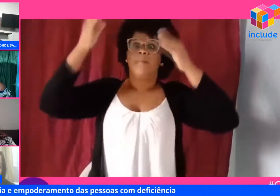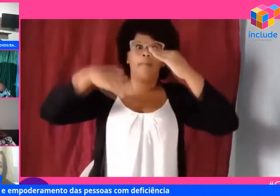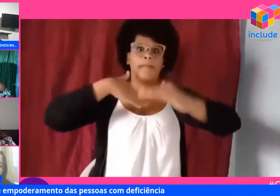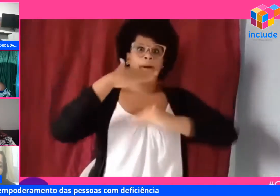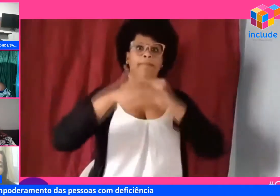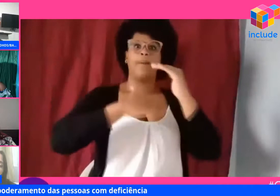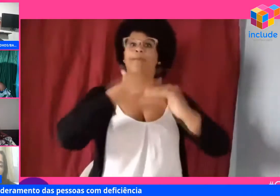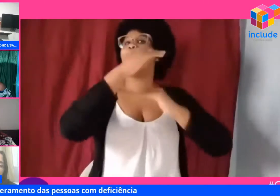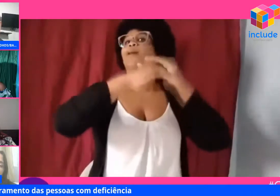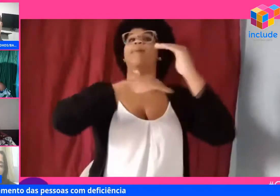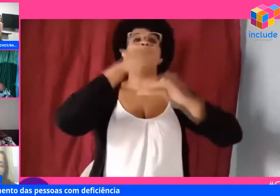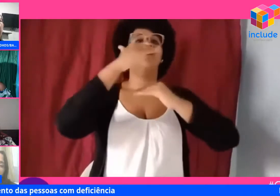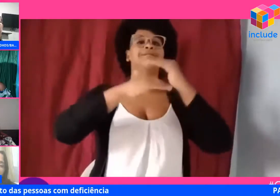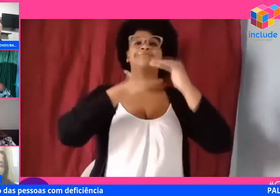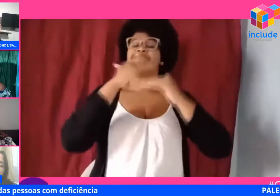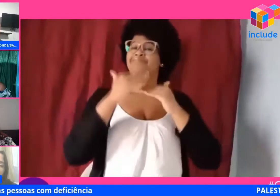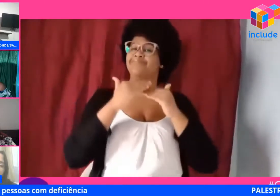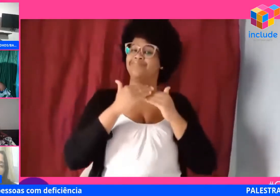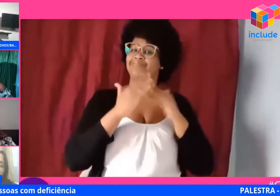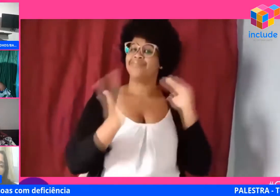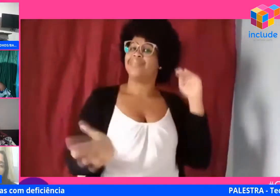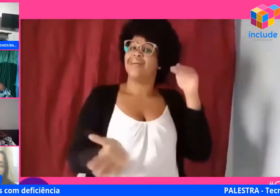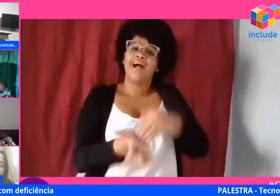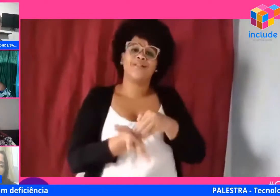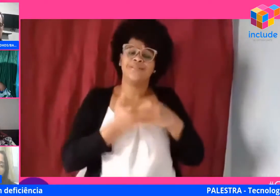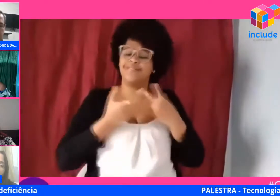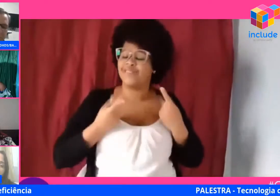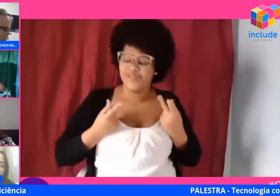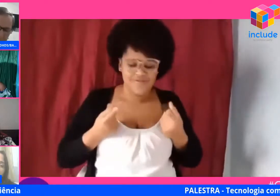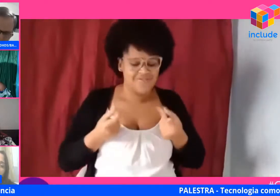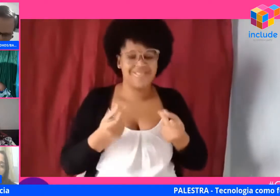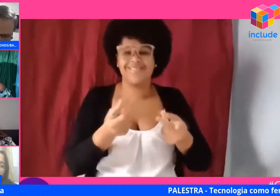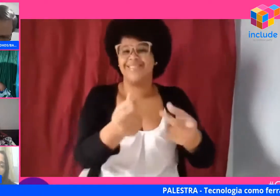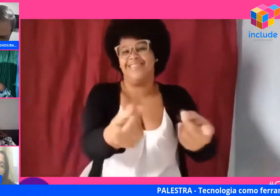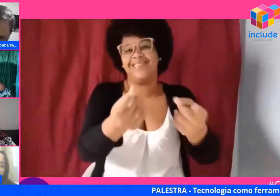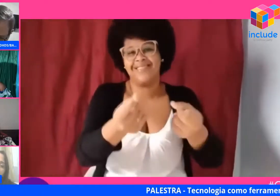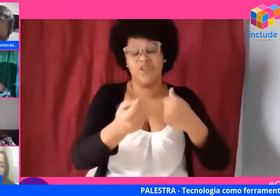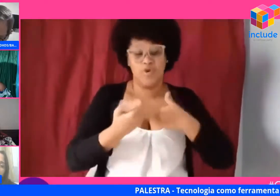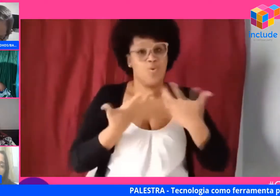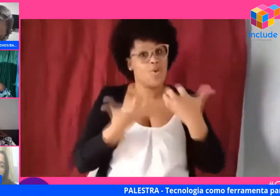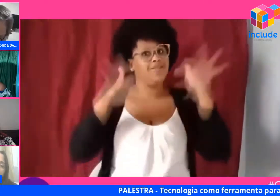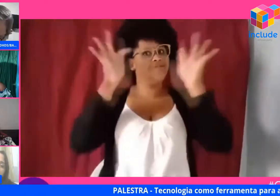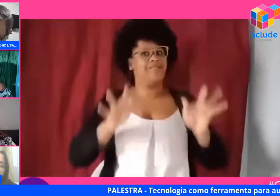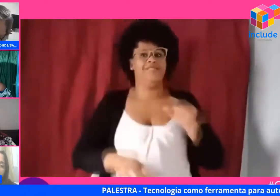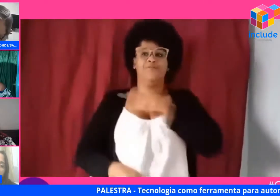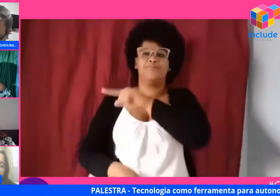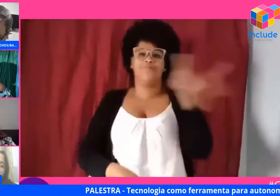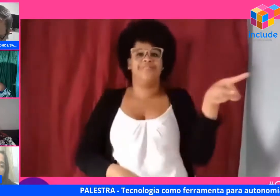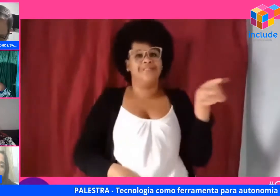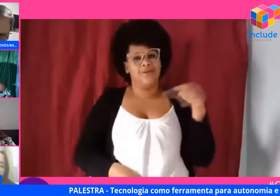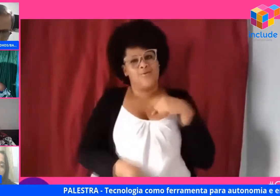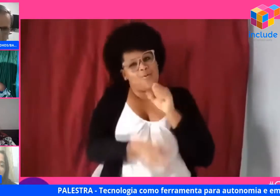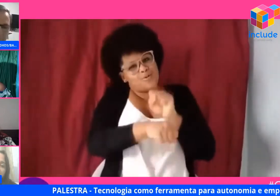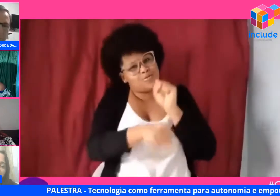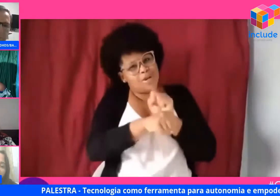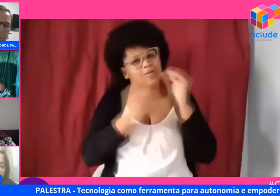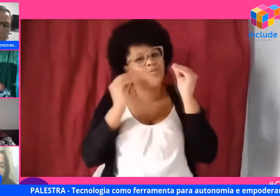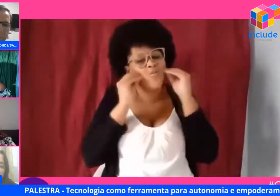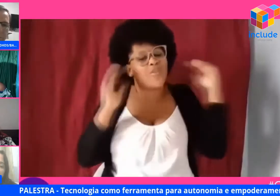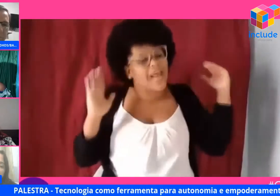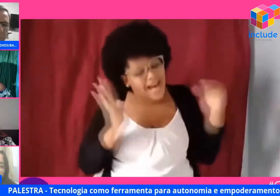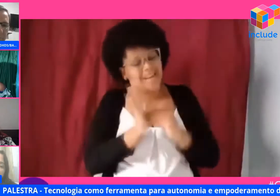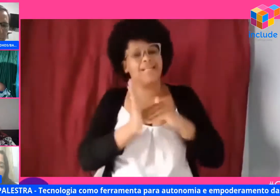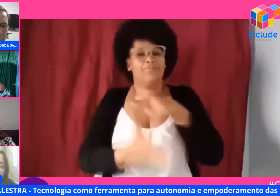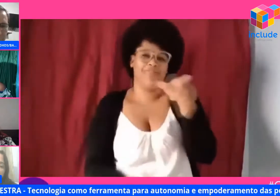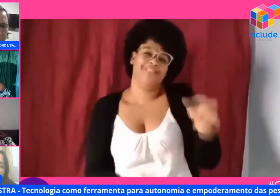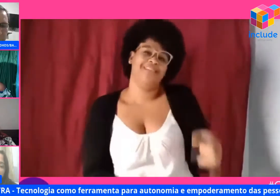esse conhecimento e, de repente, começam a aprender e vão evoluindo. É isso que eu quero. Então, eu quero estar muito feliz aqui com vocês